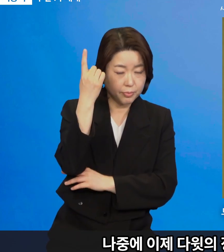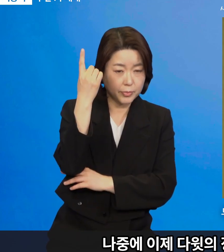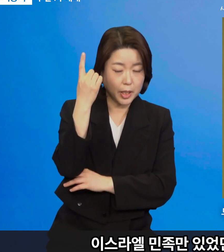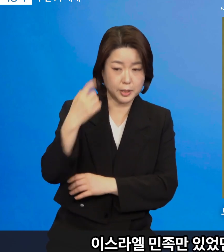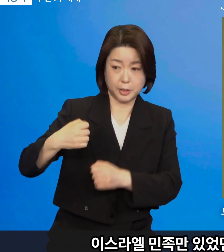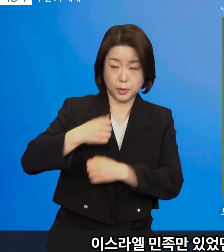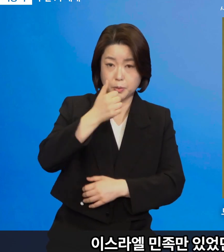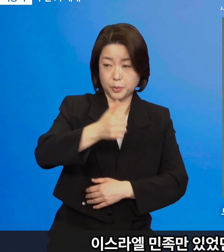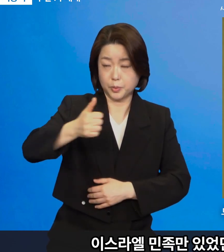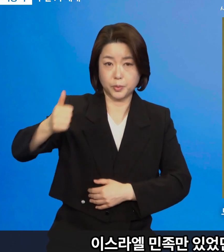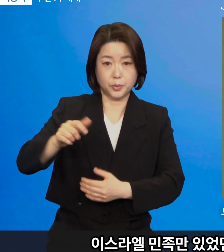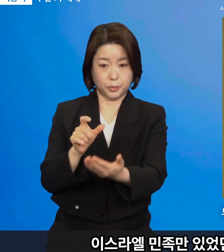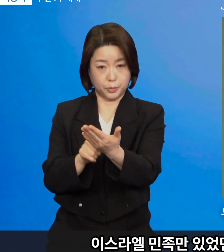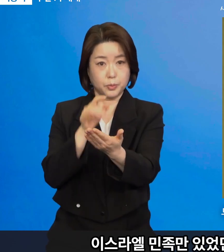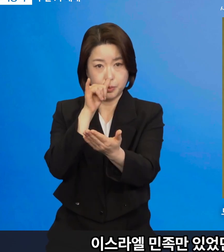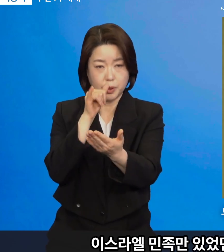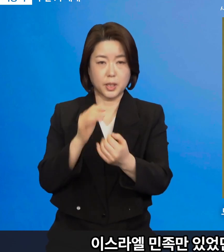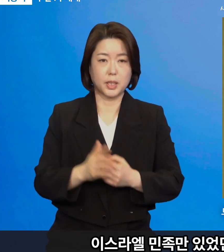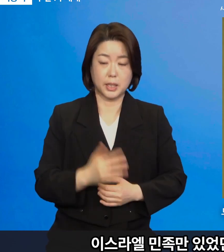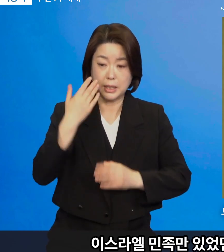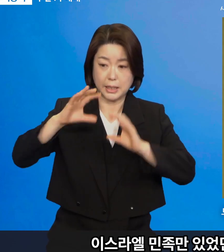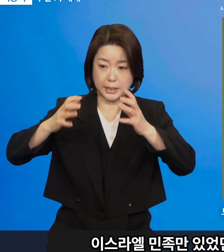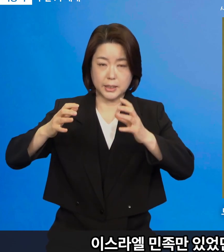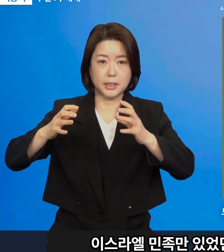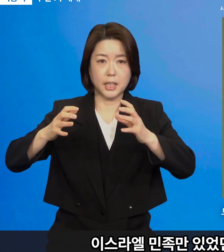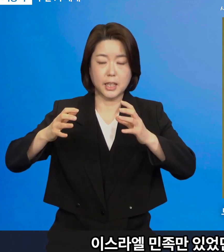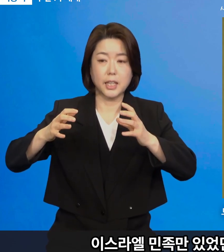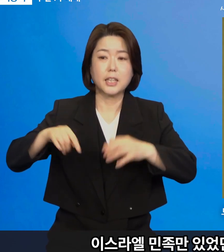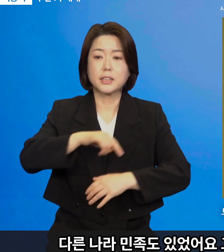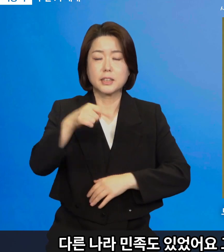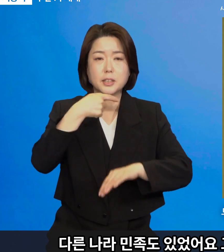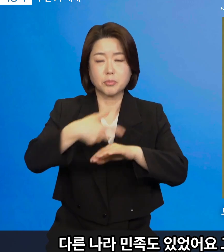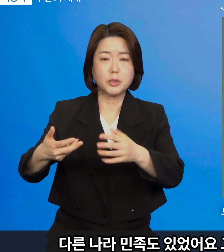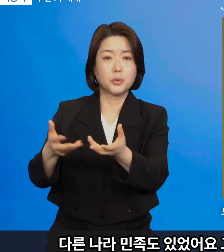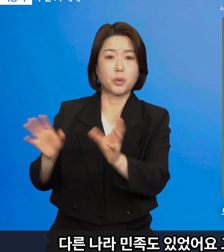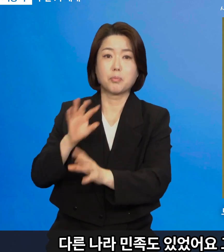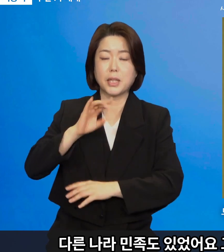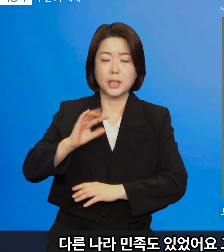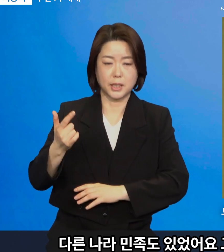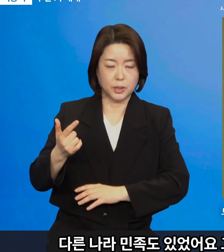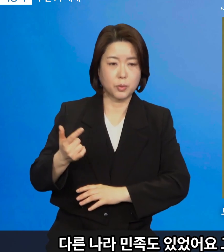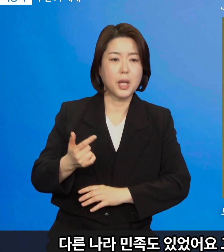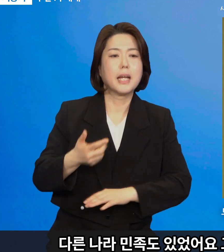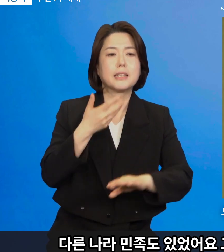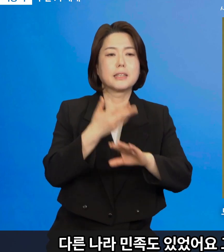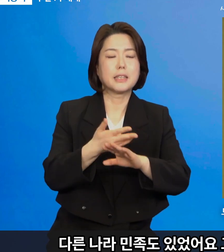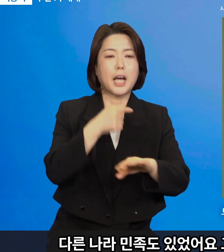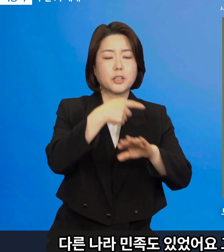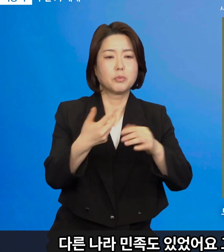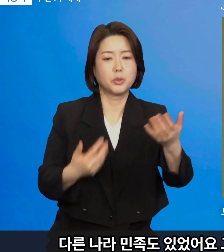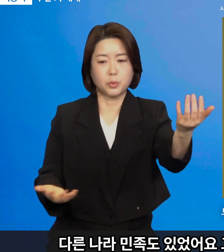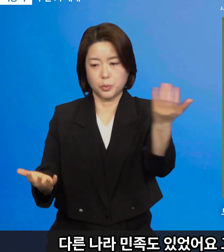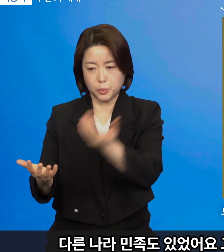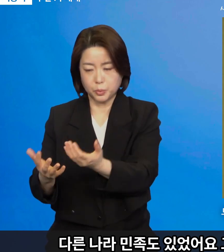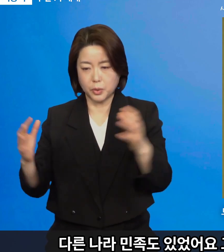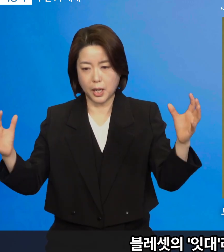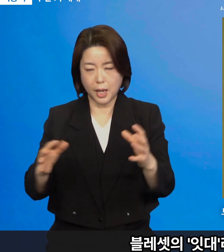나오는데, 이스라엘 민족만 있었던 게 아니에요. 장수들이 다른 나라 민족도 있었어요. 그 중에 하나가